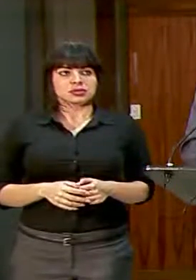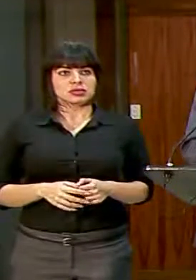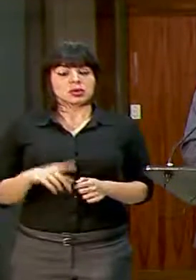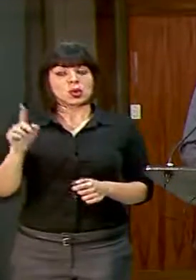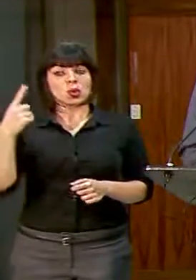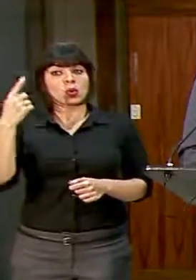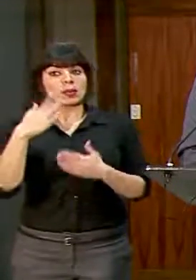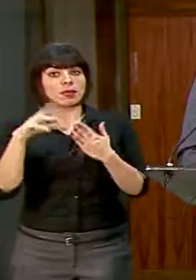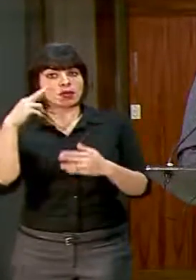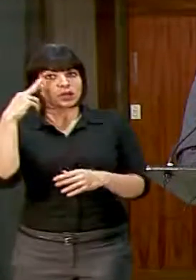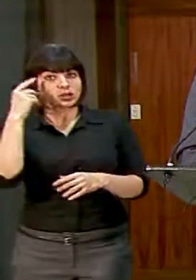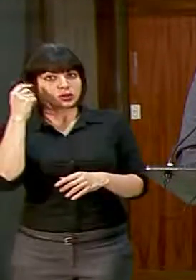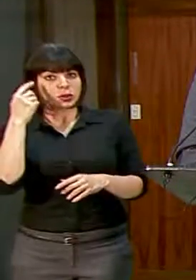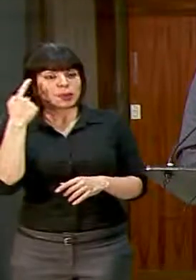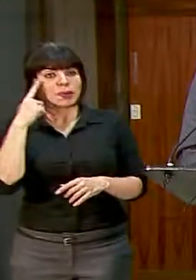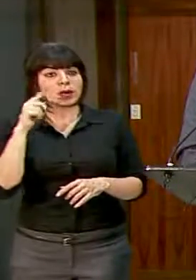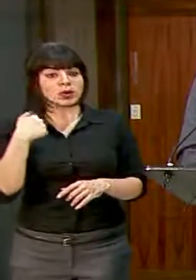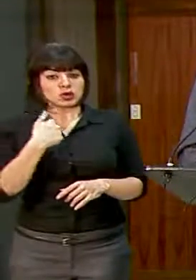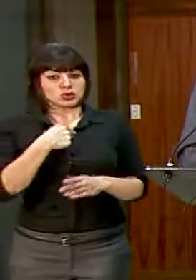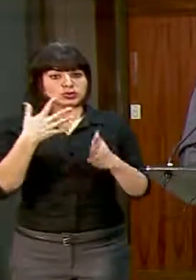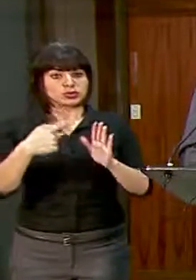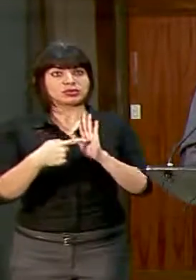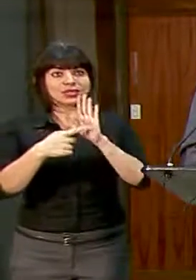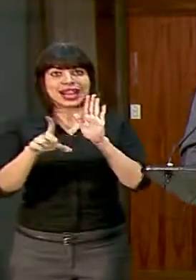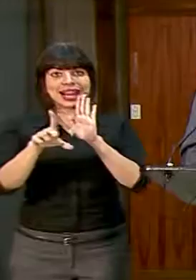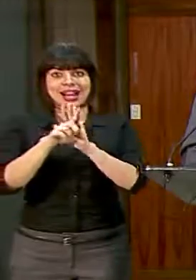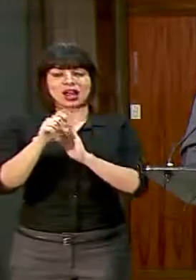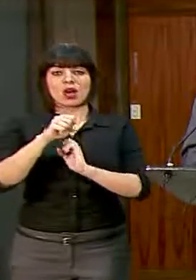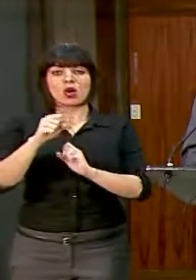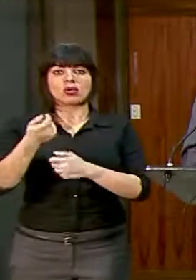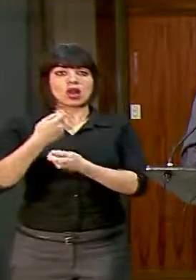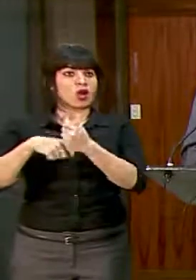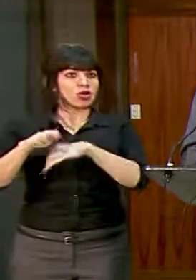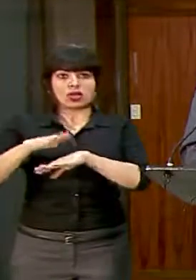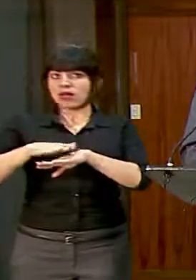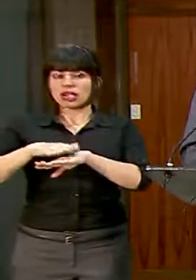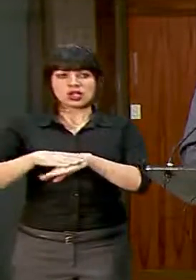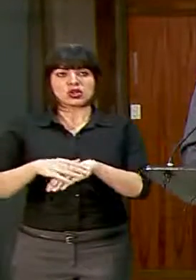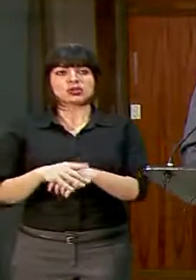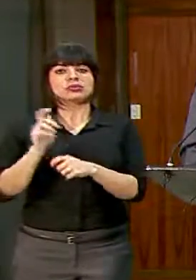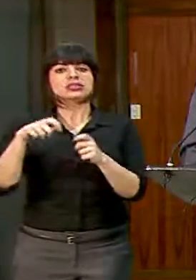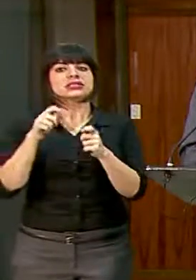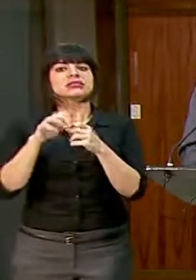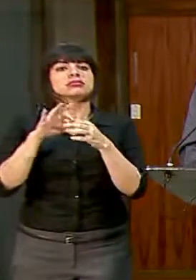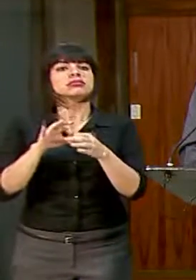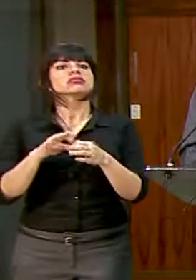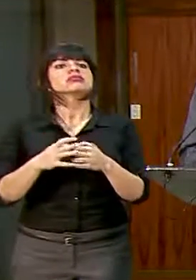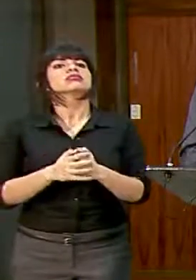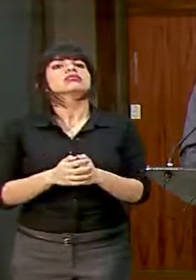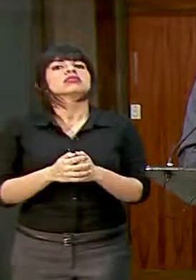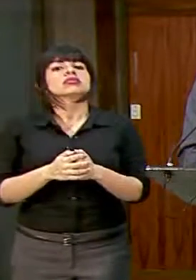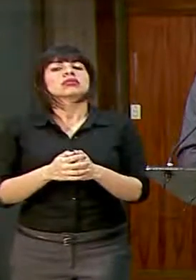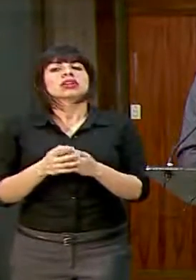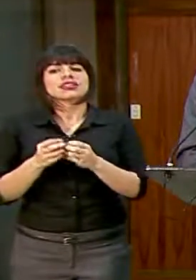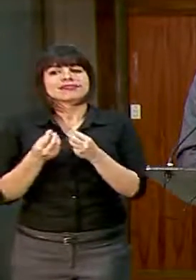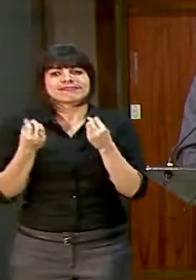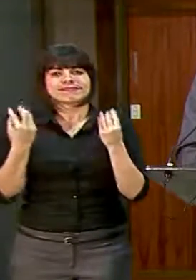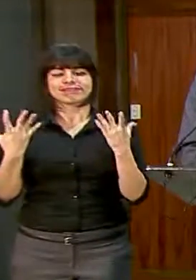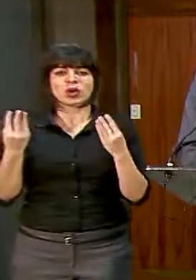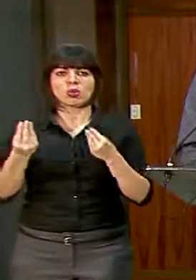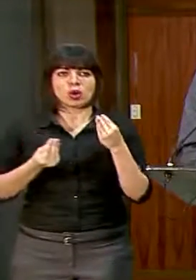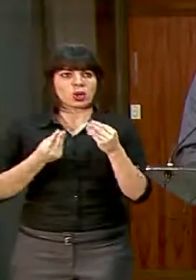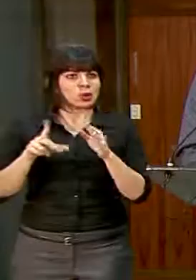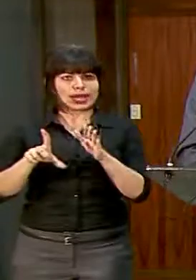una de las razones por las cuales hemos presentado la ley contra el contrabando tiene que ver precisamente con la inundación de producto